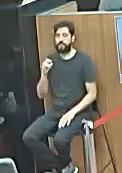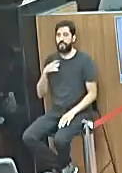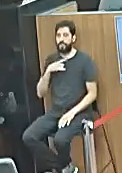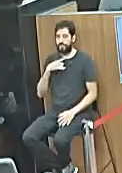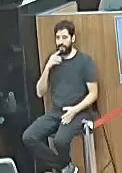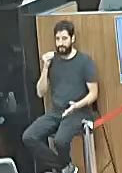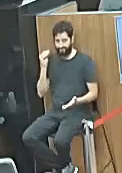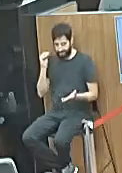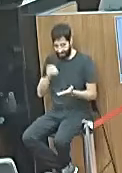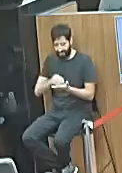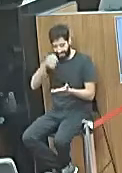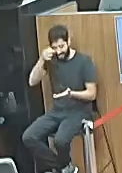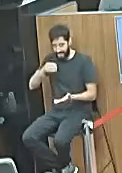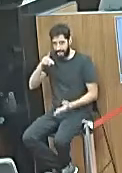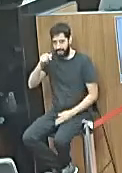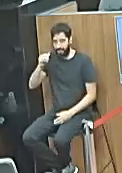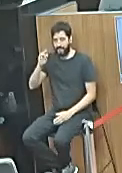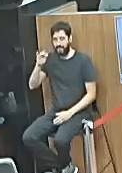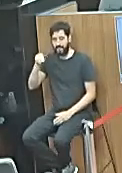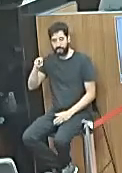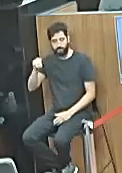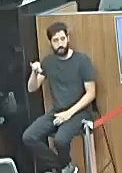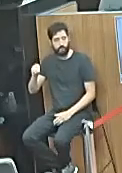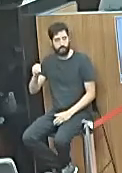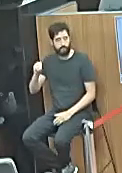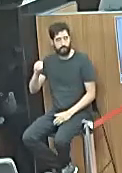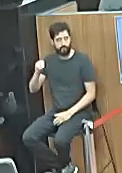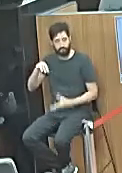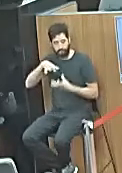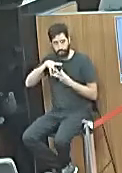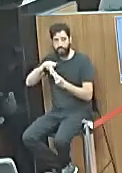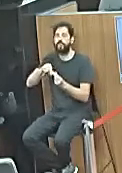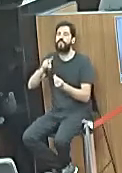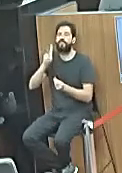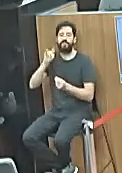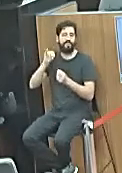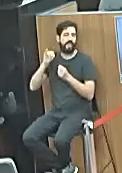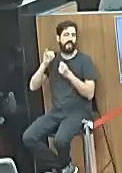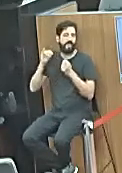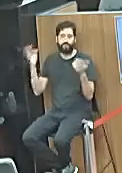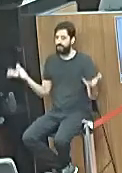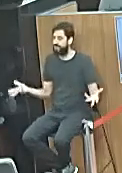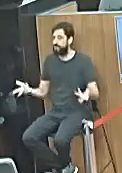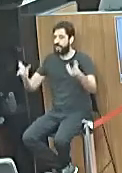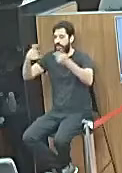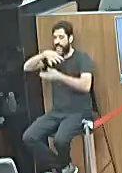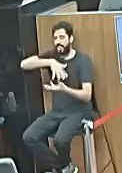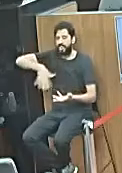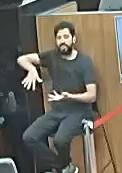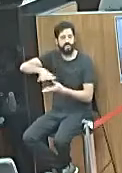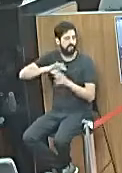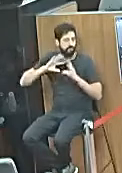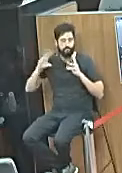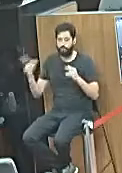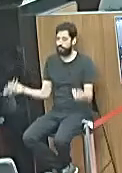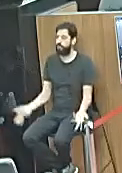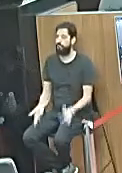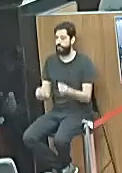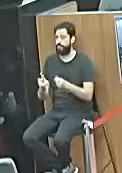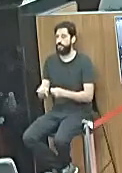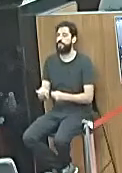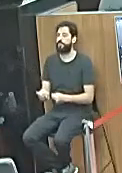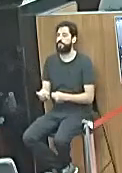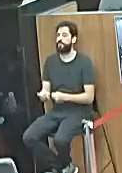patrimônio da humanidade nós acreditamos que vá se ele vai beneficiar toda uma região nós temos ao sertão gerais que é o circuito que